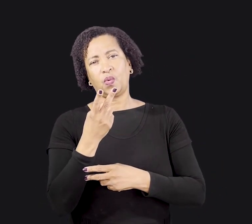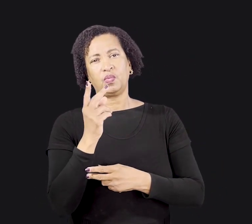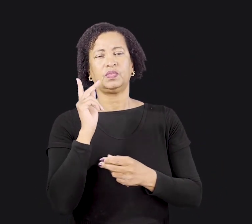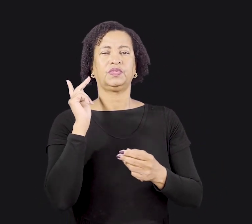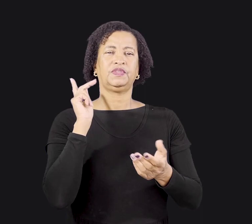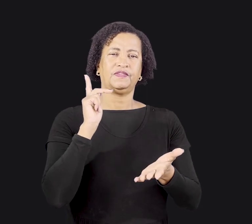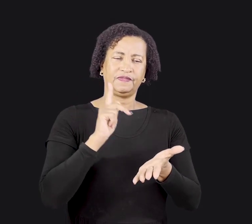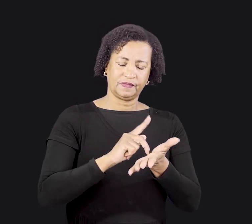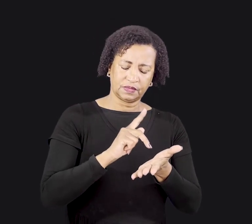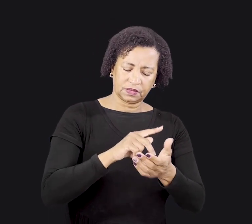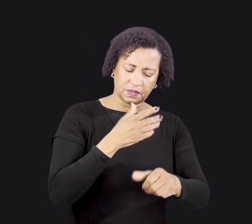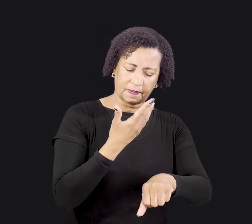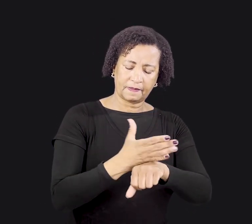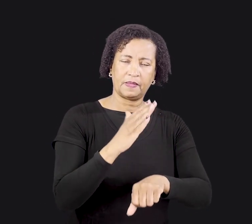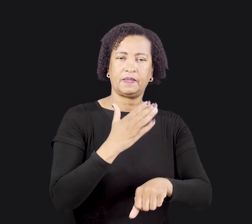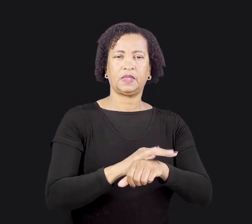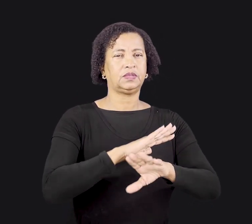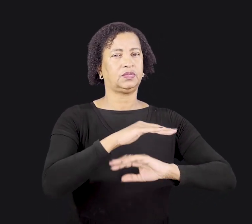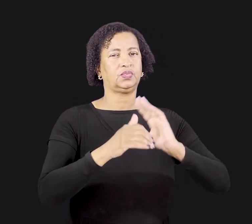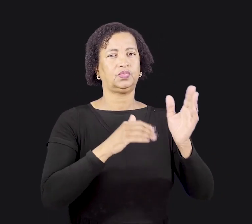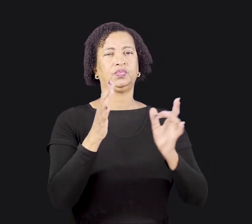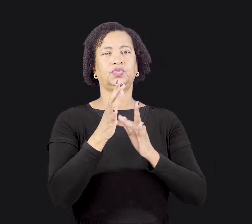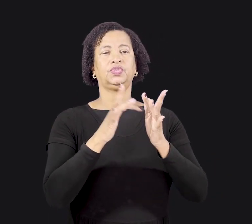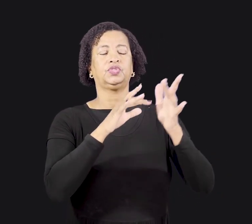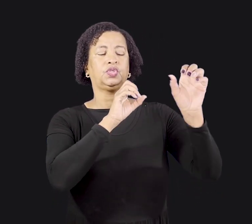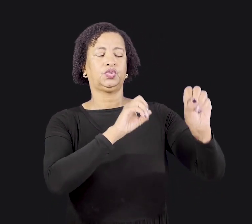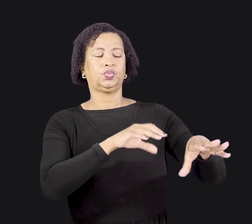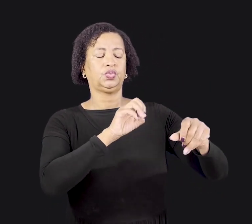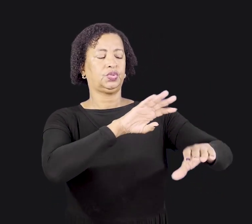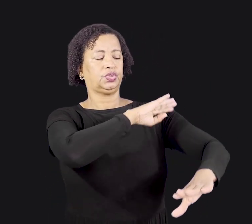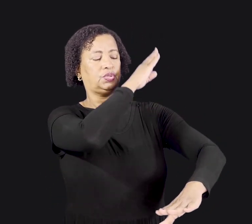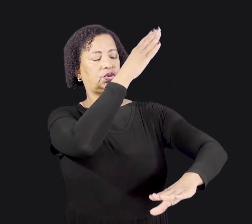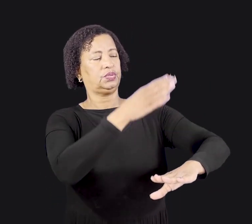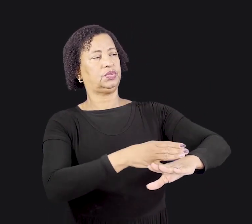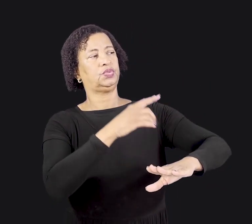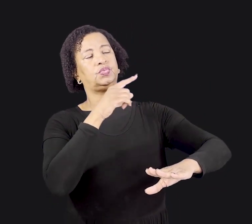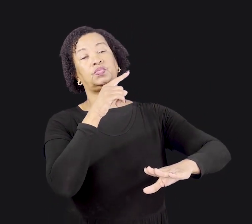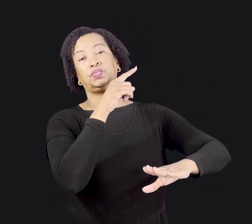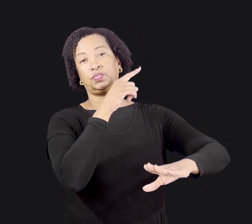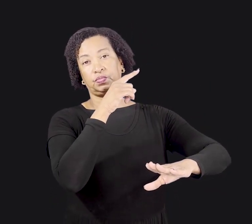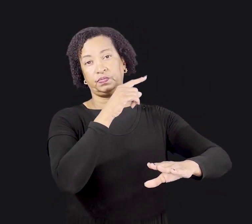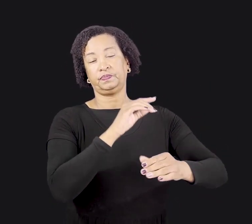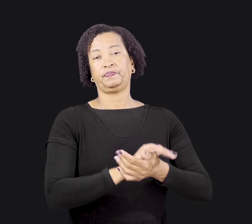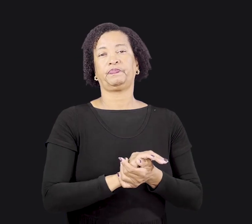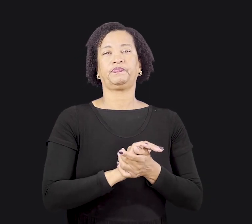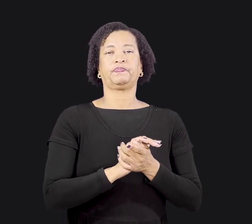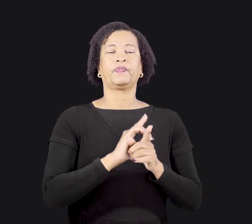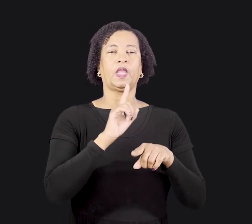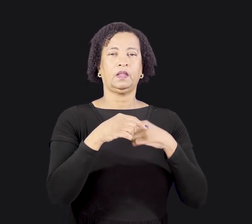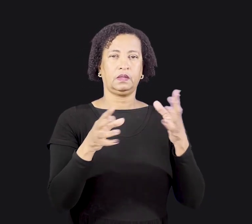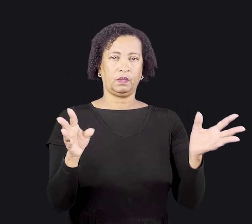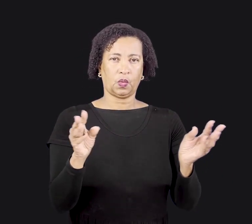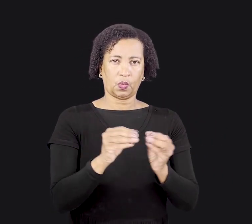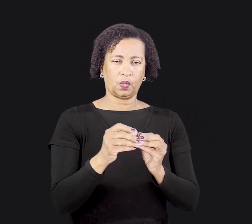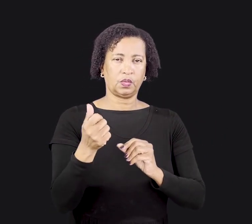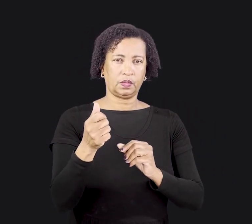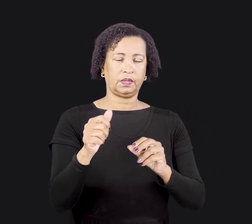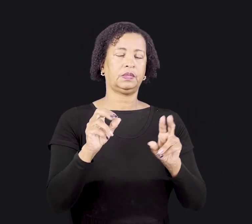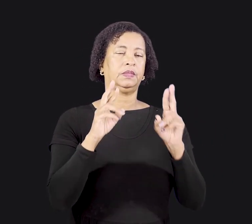realmente praticam o que Jesus ensinou no topo da montanha. Depois de concluir o seu primeiro retiro espiritual,